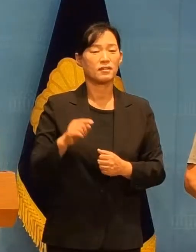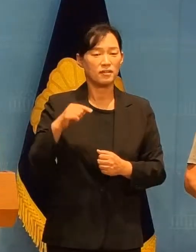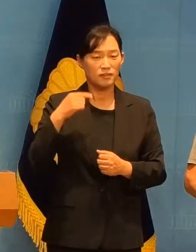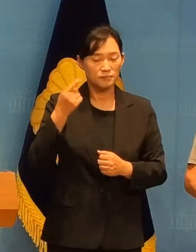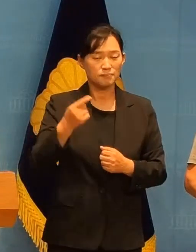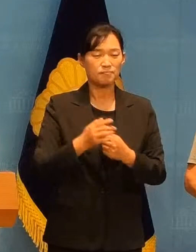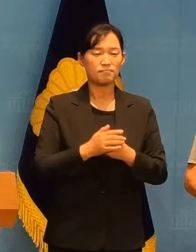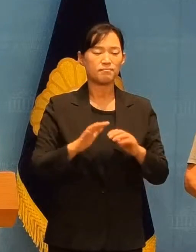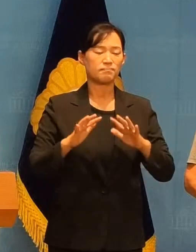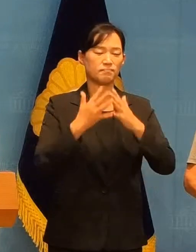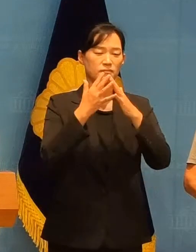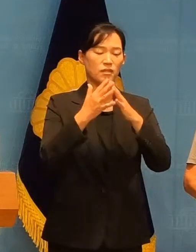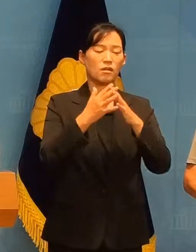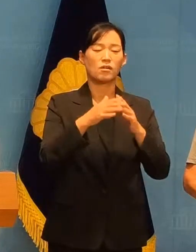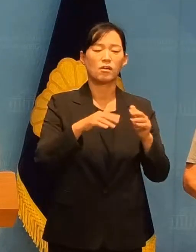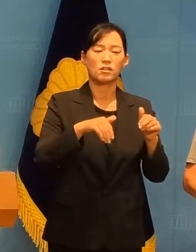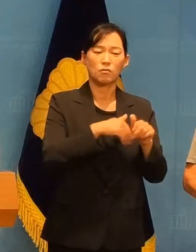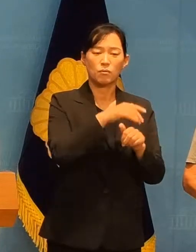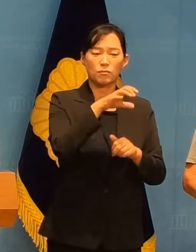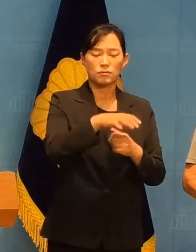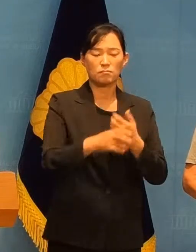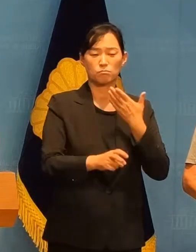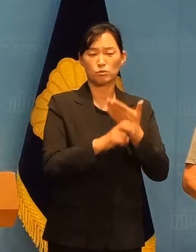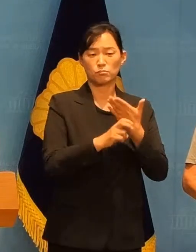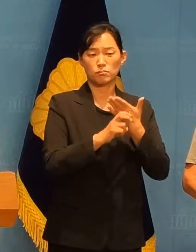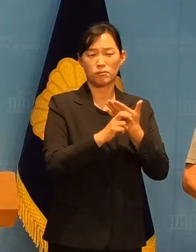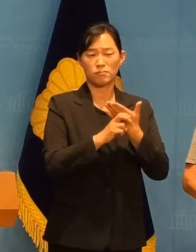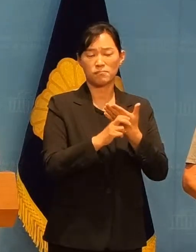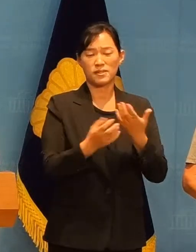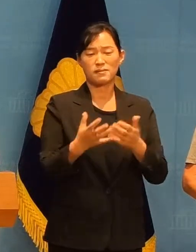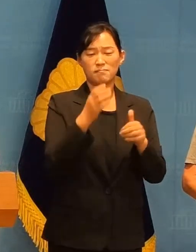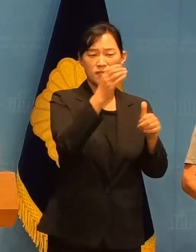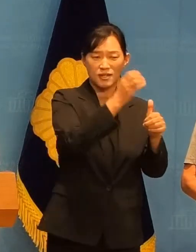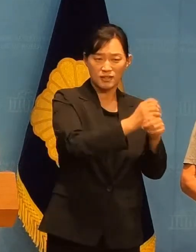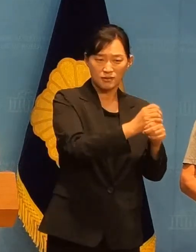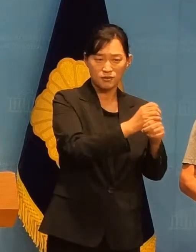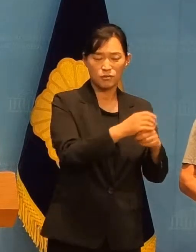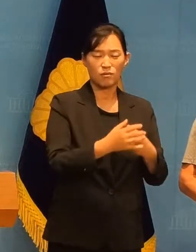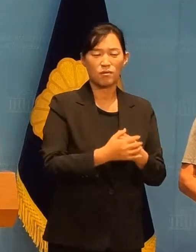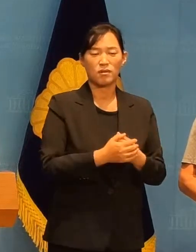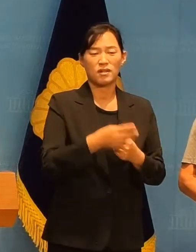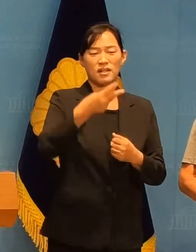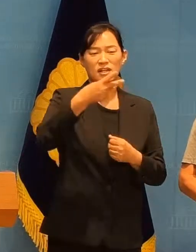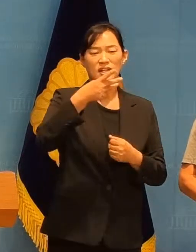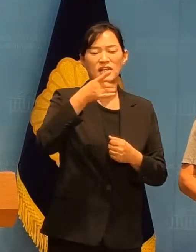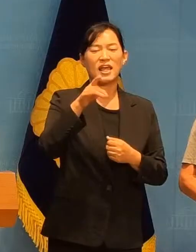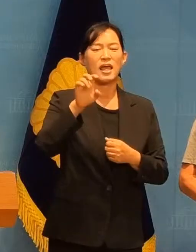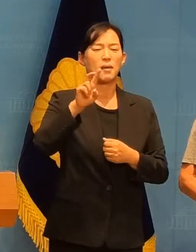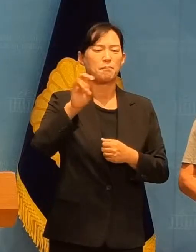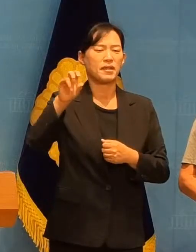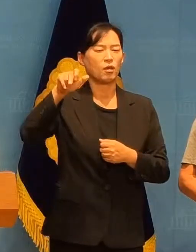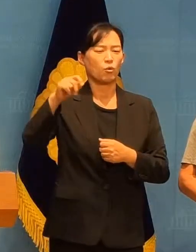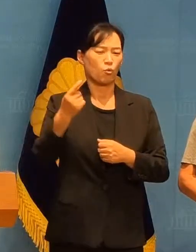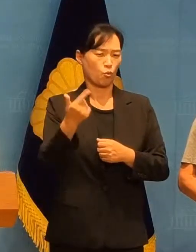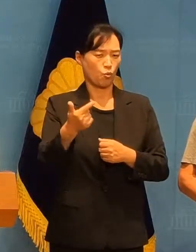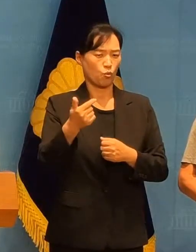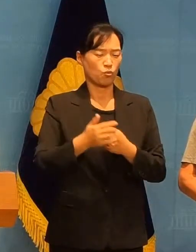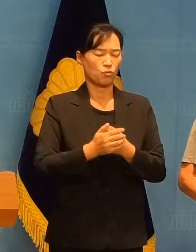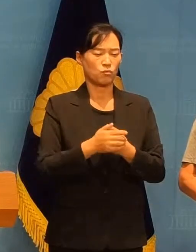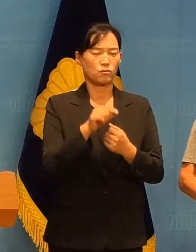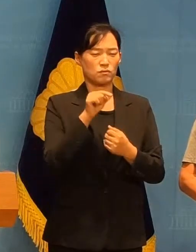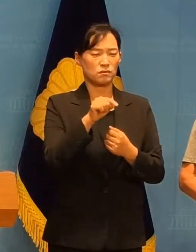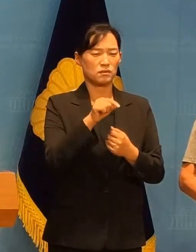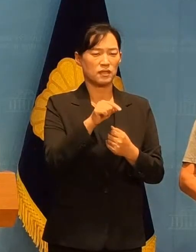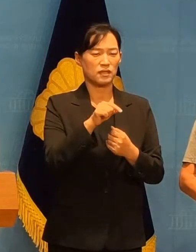다음으로는 건설 현장에서 불법 하도급의 실태 중 하나로 레미콘 물량을 통으로 계약하는 물량도급의